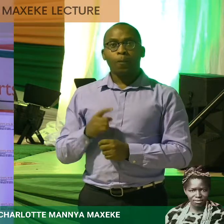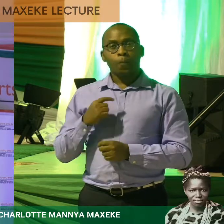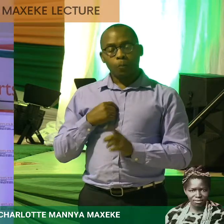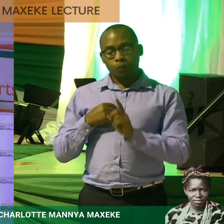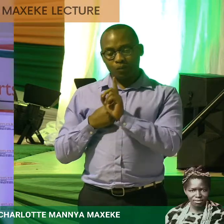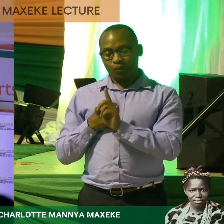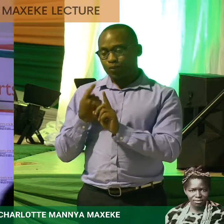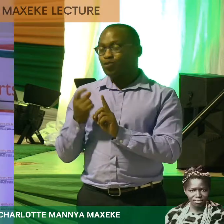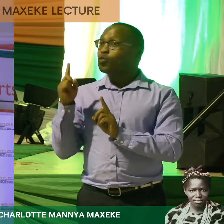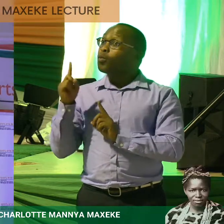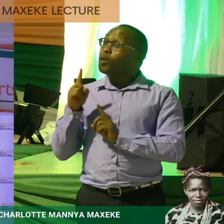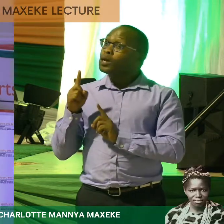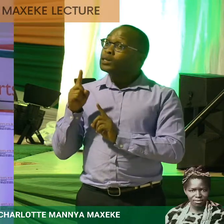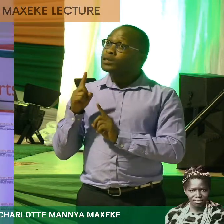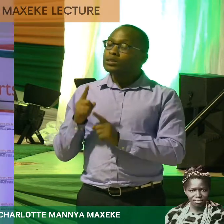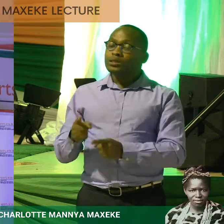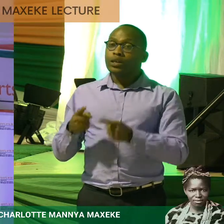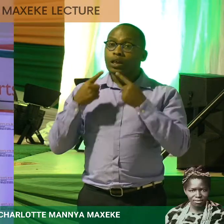kukubana nje ndithi